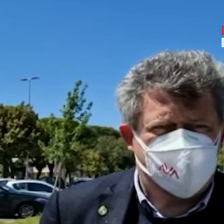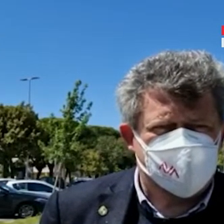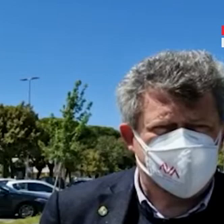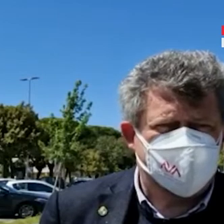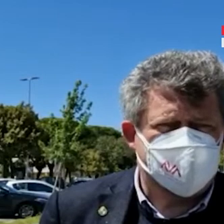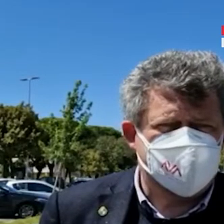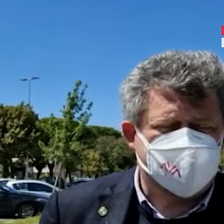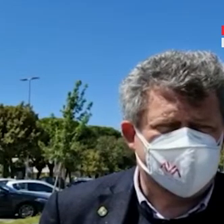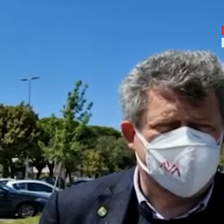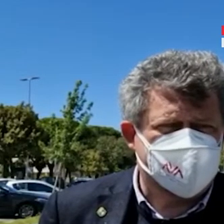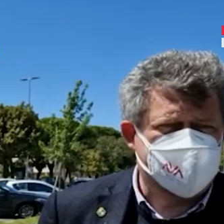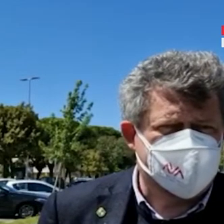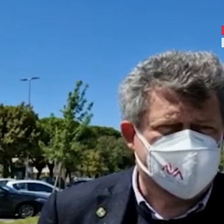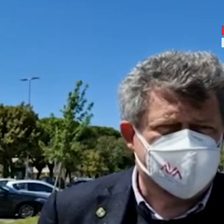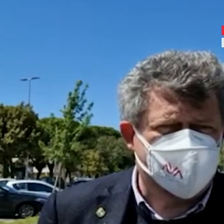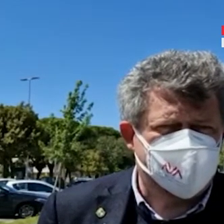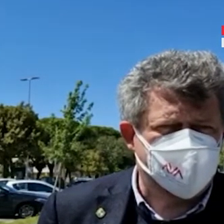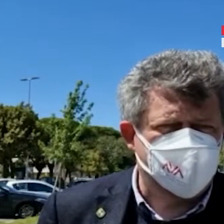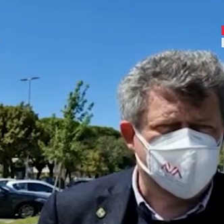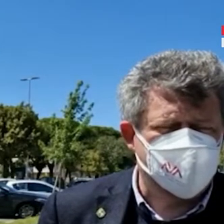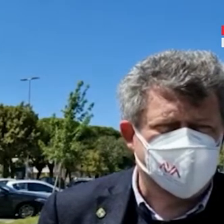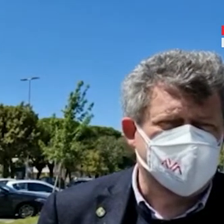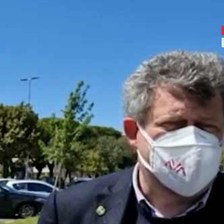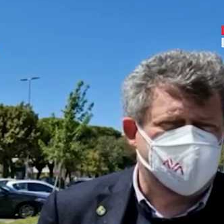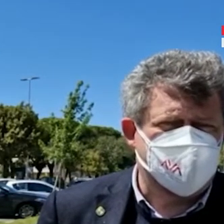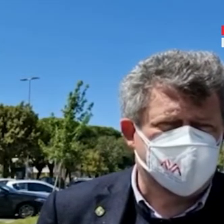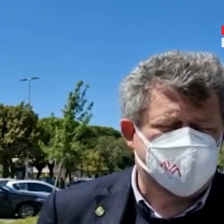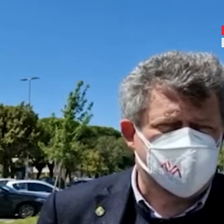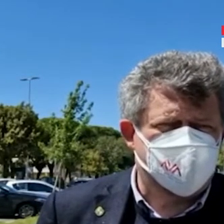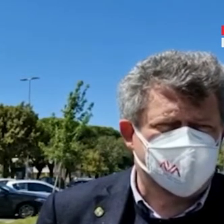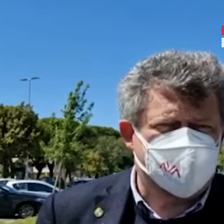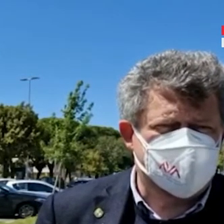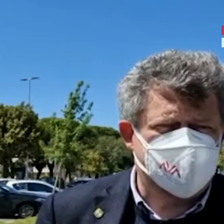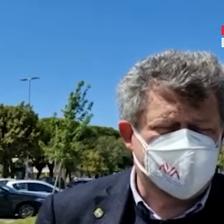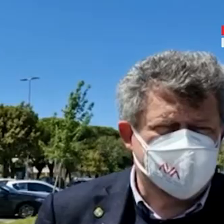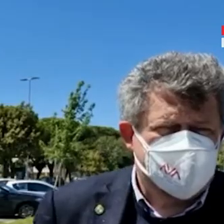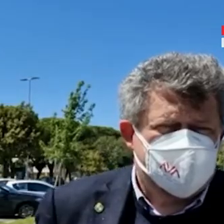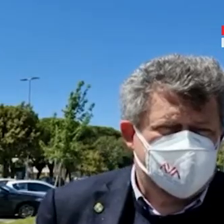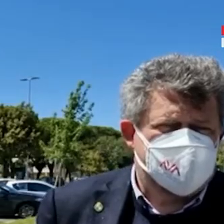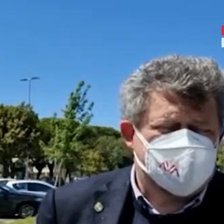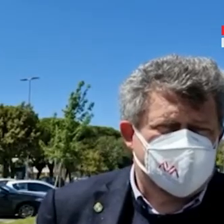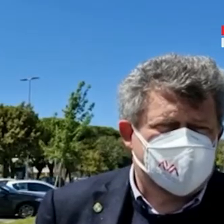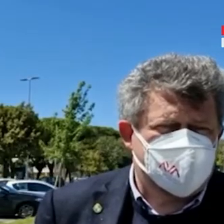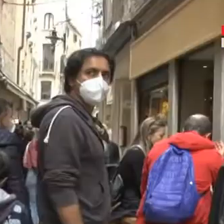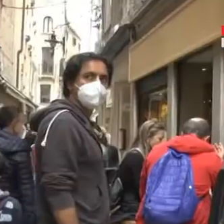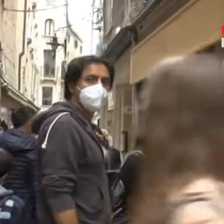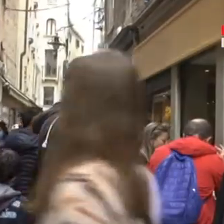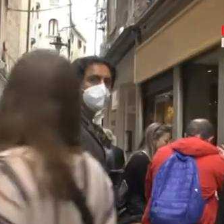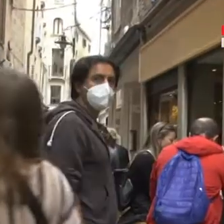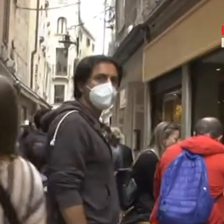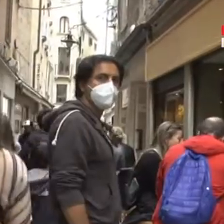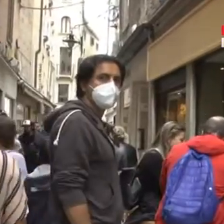dell'anno prossimo, perché si tratta di alberghi che magari lavoravano con gruppi e quindi non hanno la convenienza ad aprire. Si tratta di una